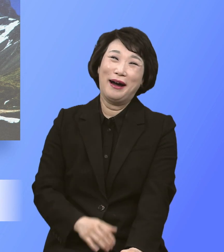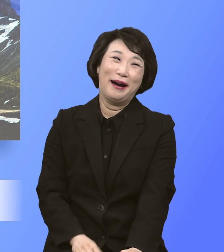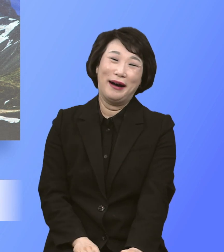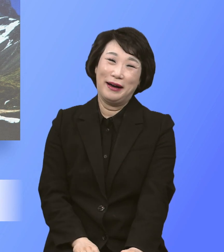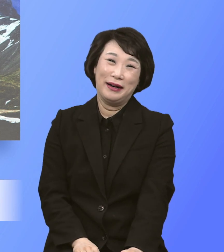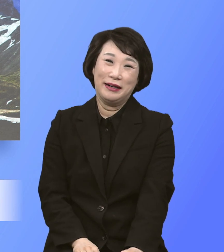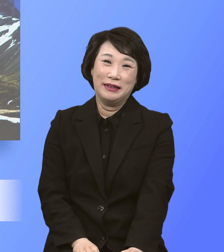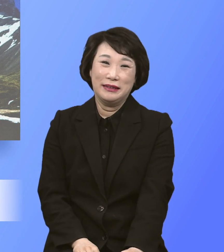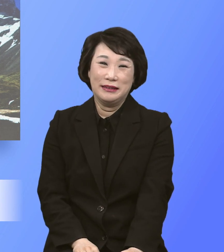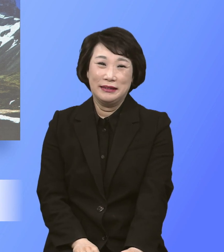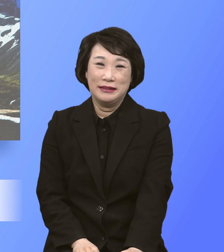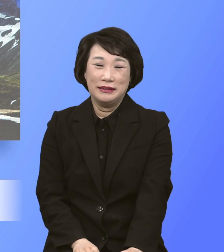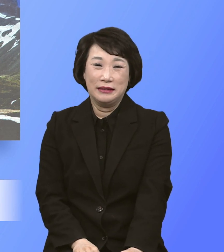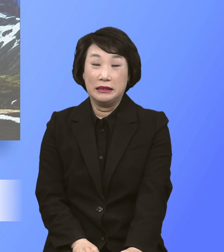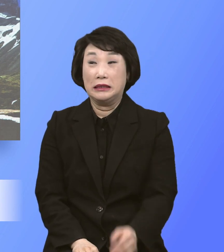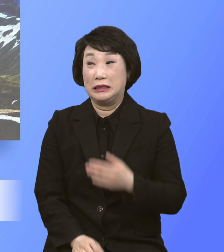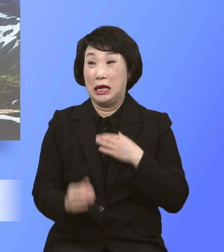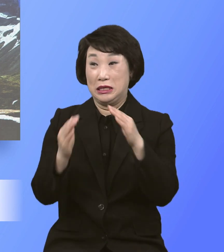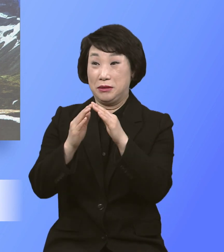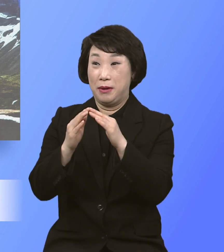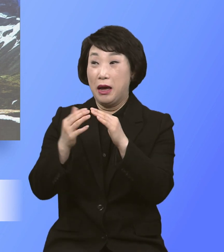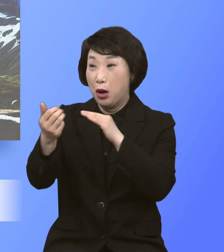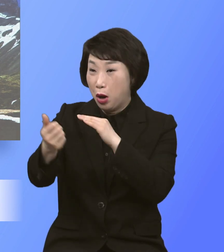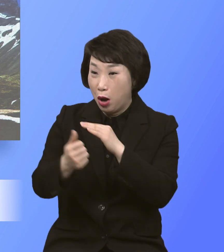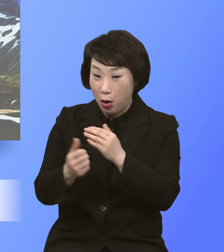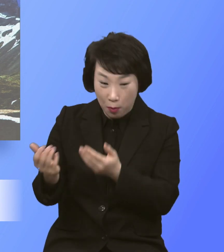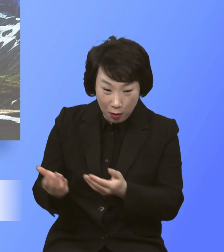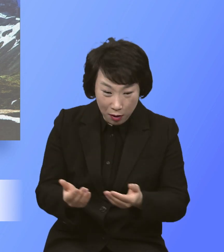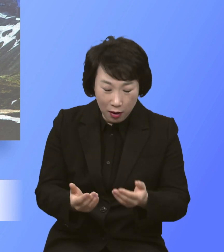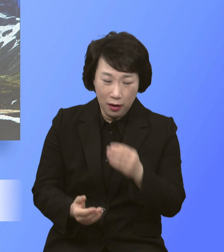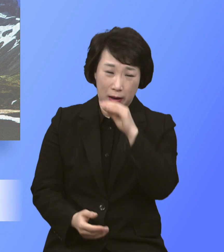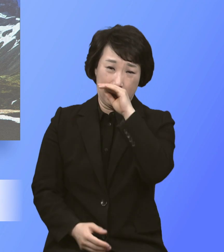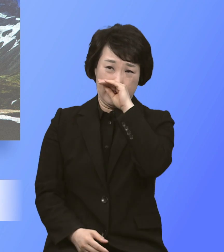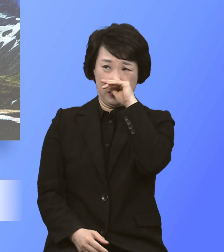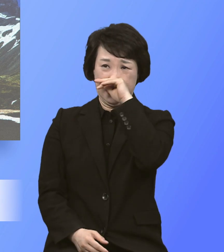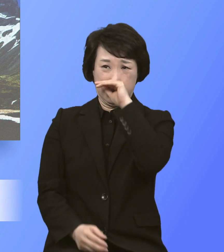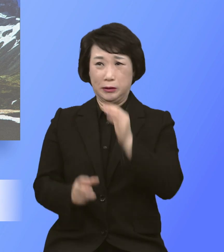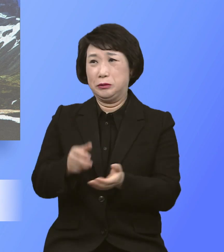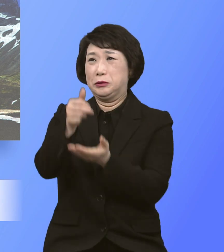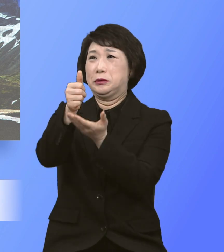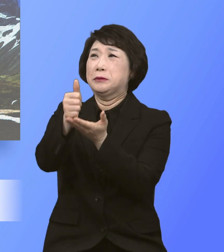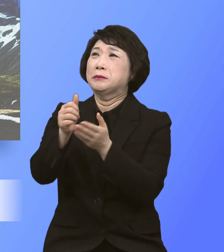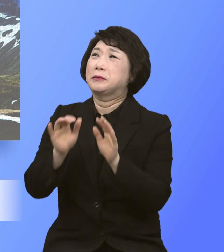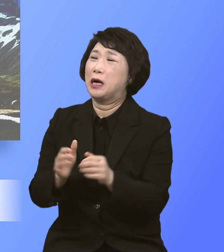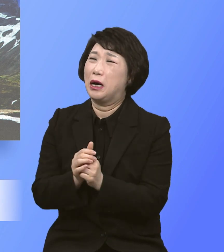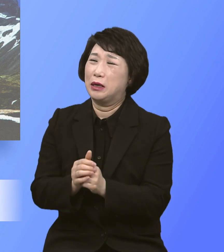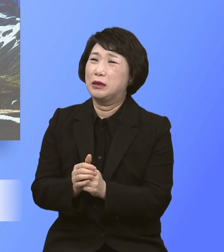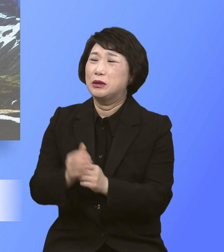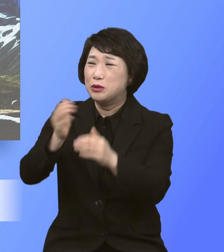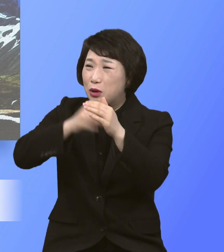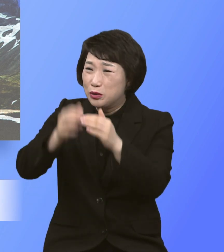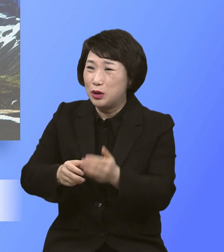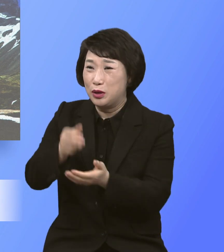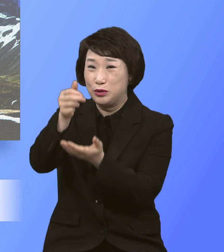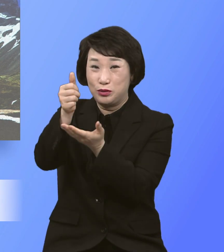없습니다. 내 집에 모시기란 주님같이 그